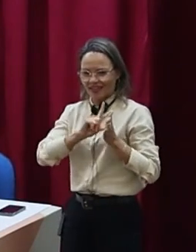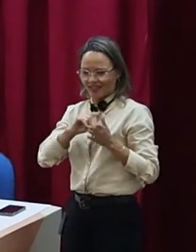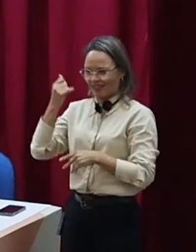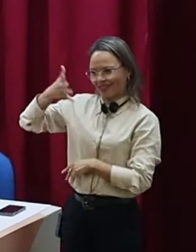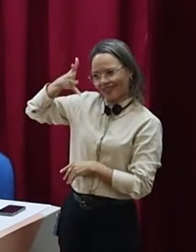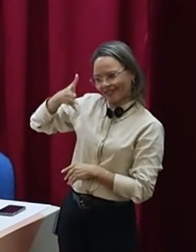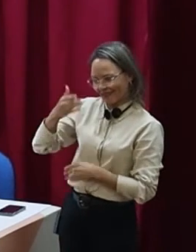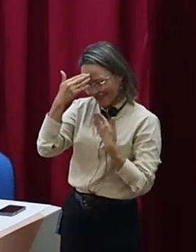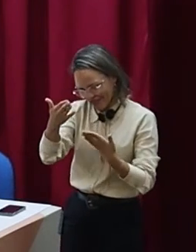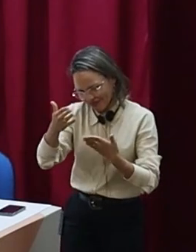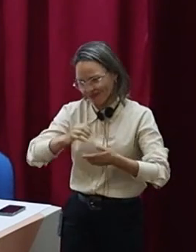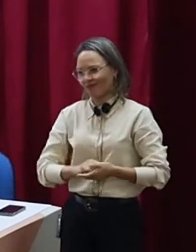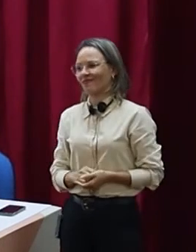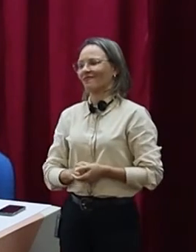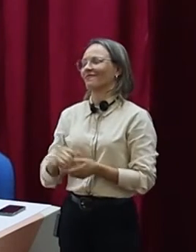Obrigado.